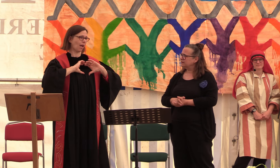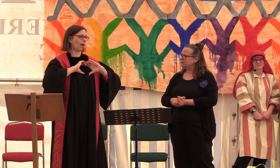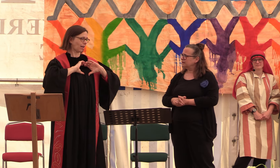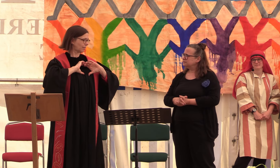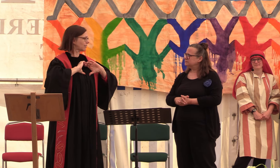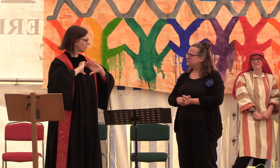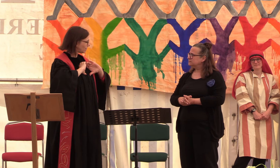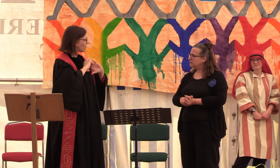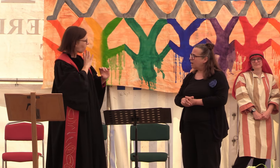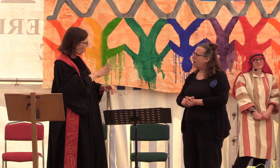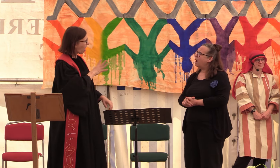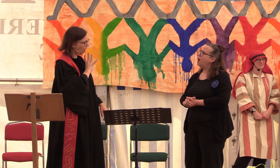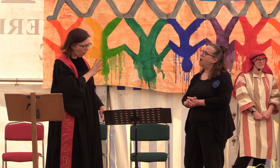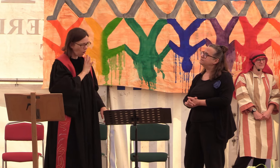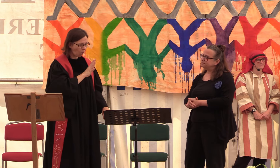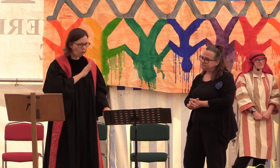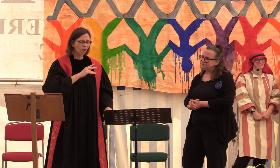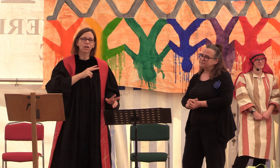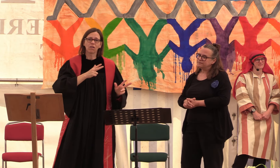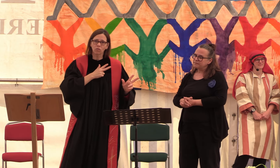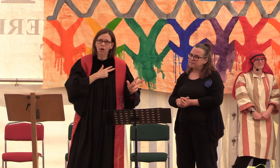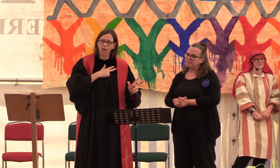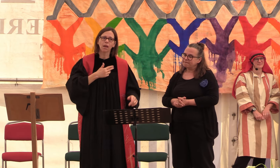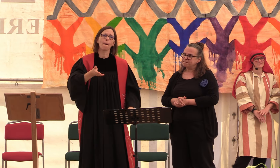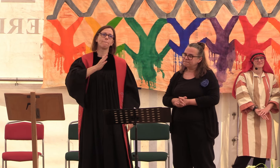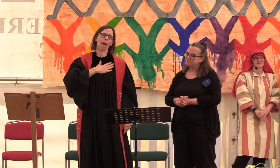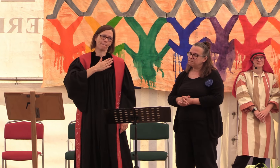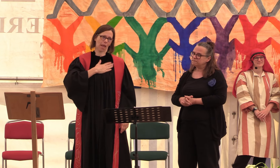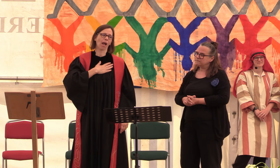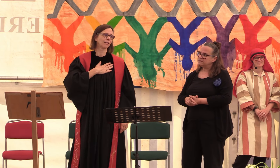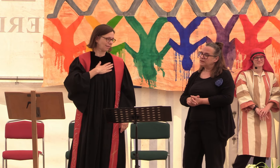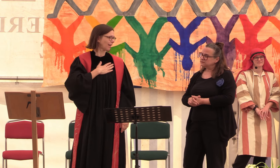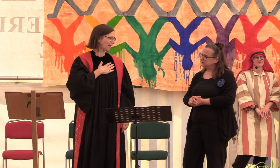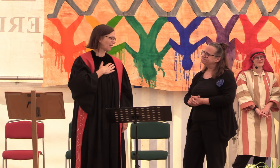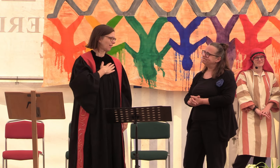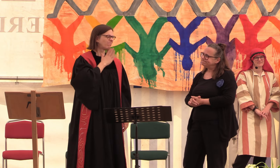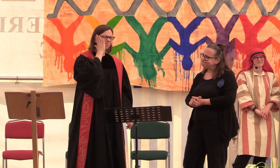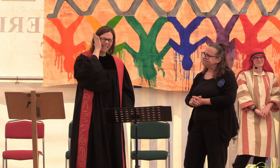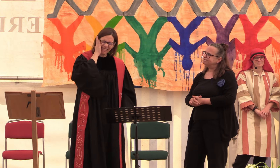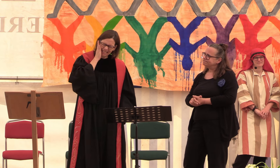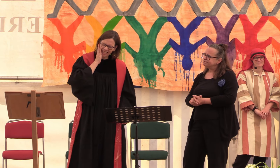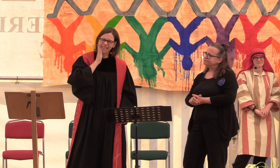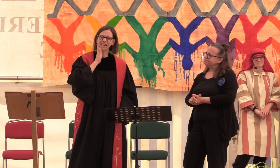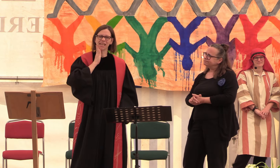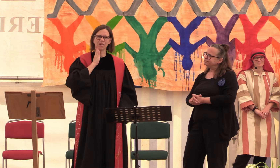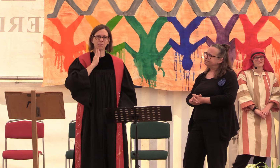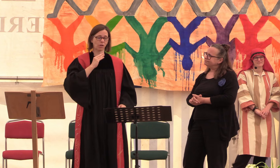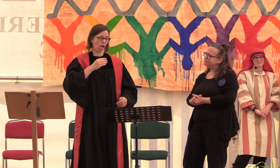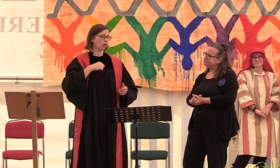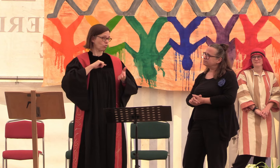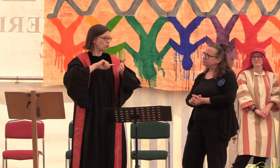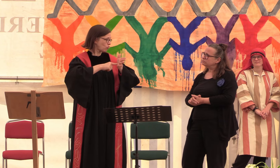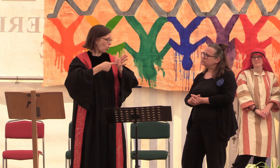Der König hat Herz gezeigt. Er war wahrhaftig barmherzig.